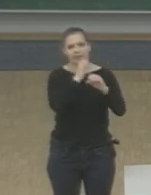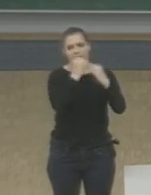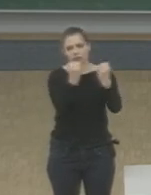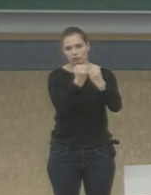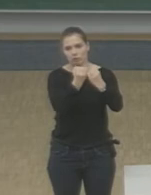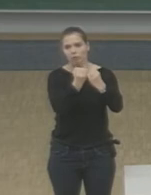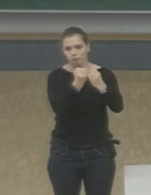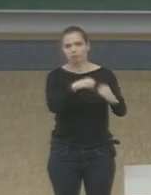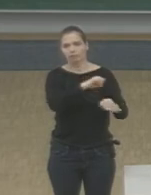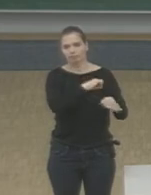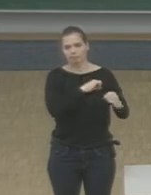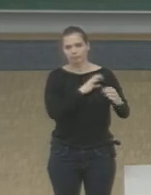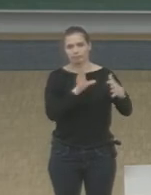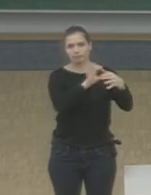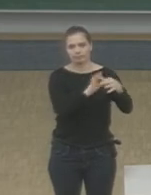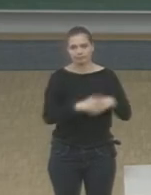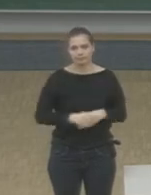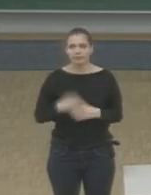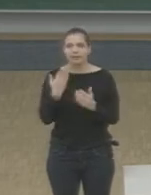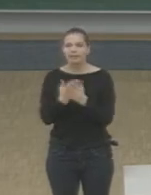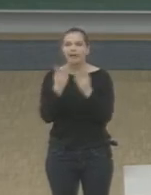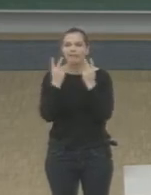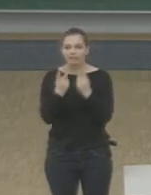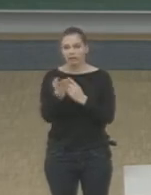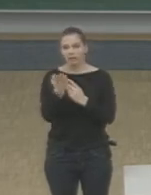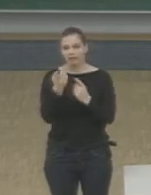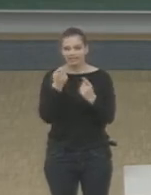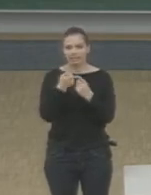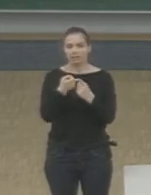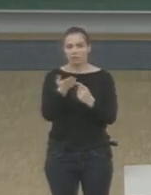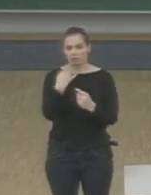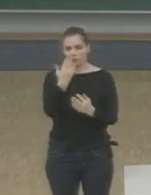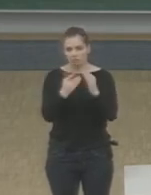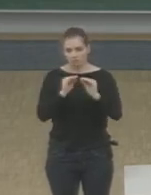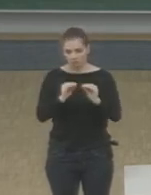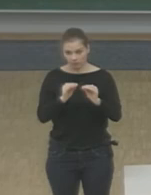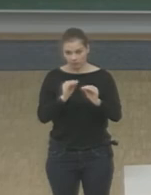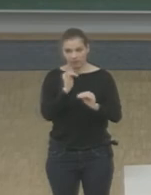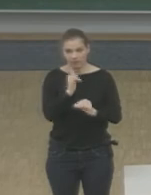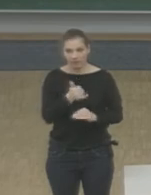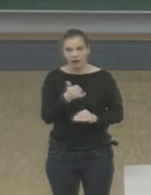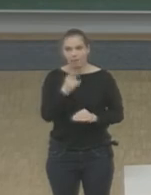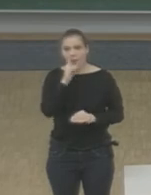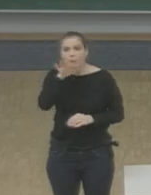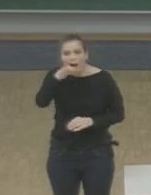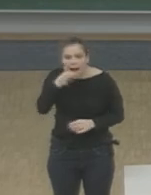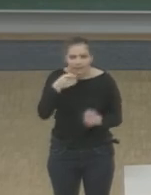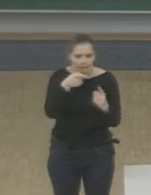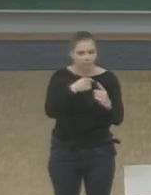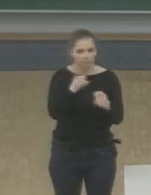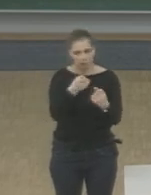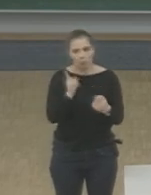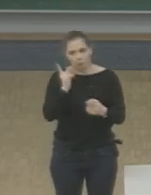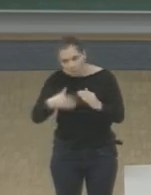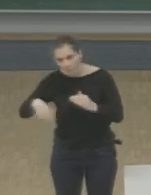können. Was ein wichtiges Ziel des Mathematikunterrichts sein kann, aber eben kaum dessen einziges Ziel